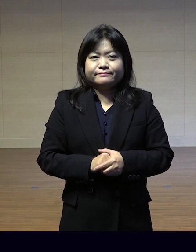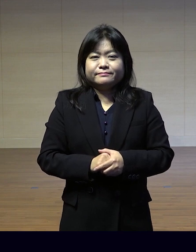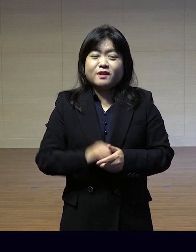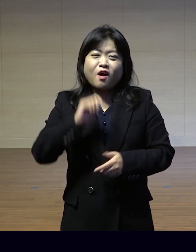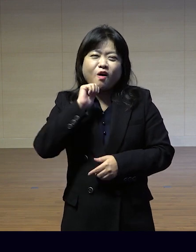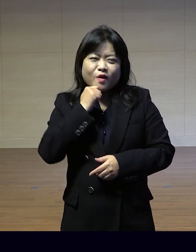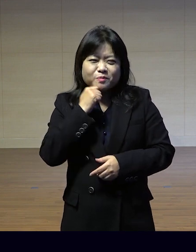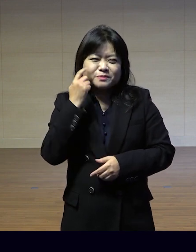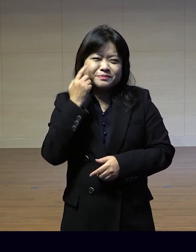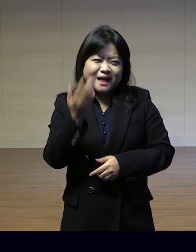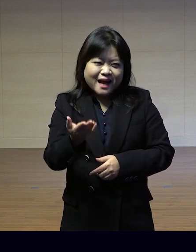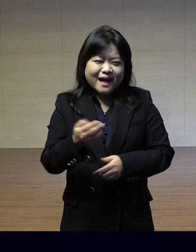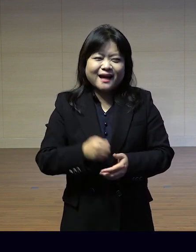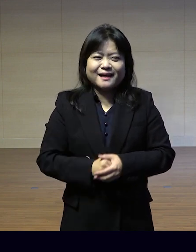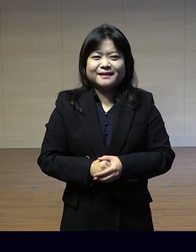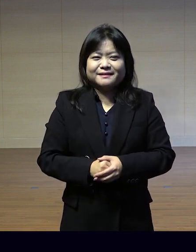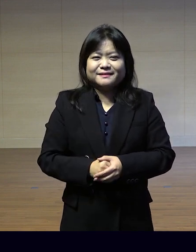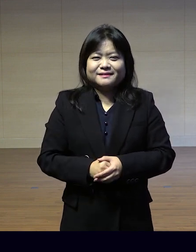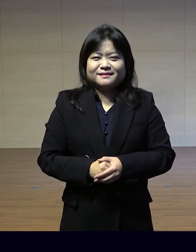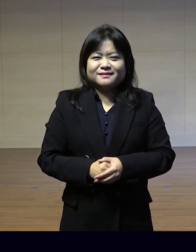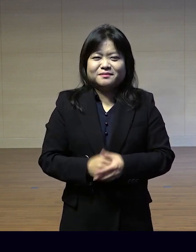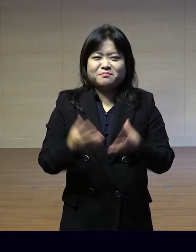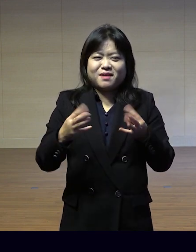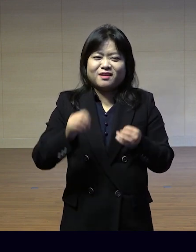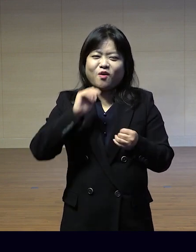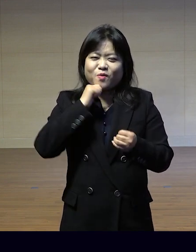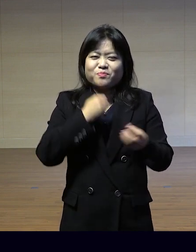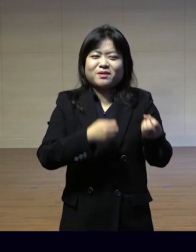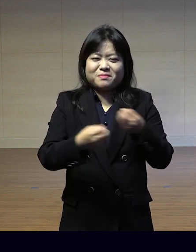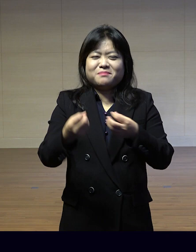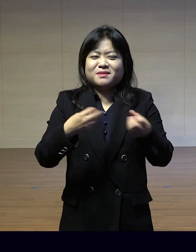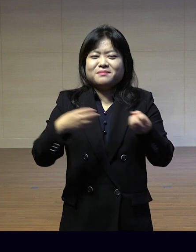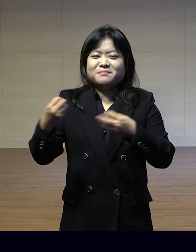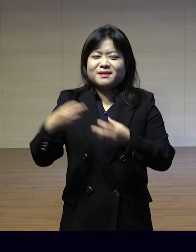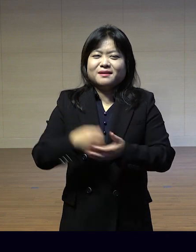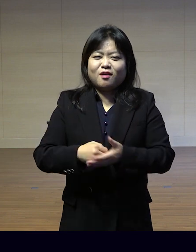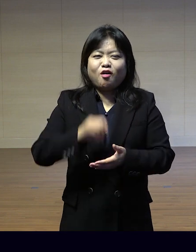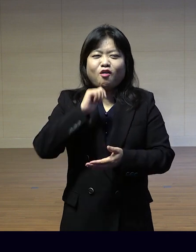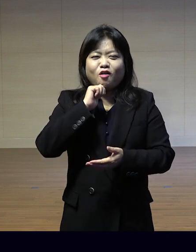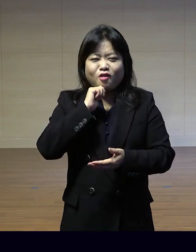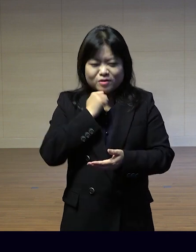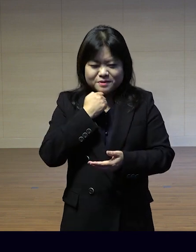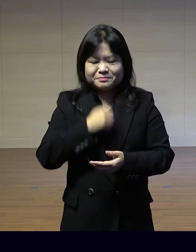여전히 어렵습니까? 예. 여전히 어렵습니다.